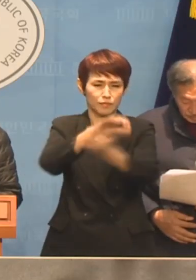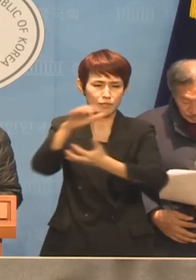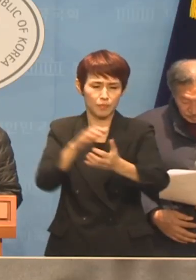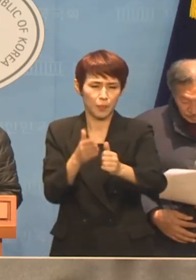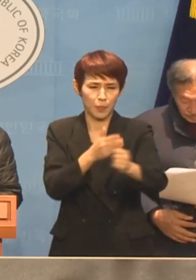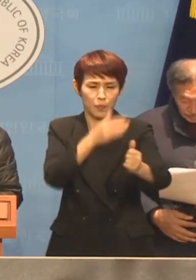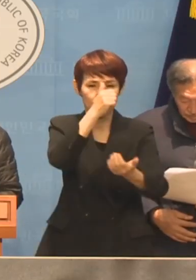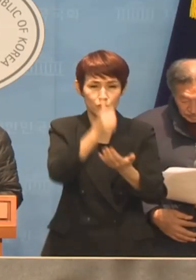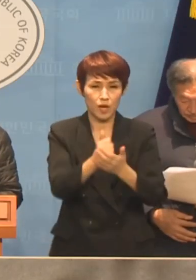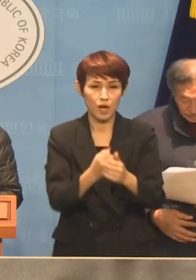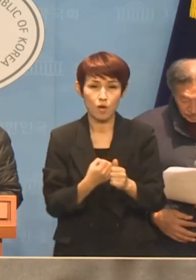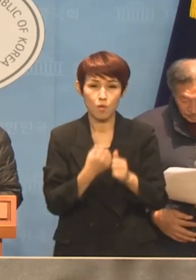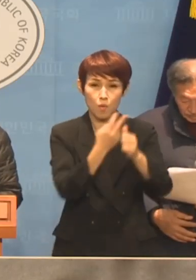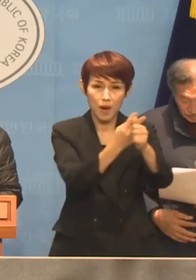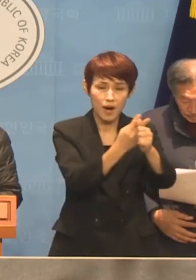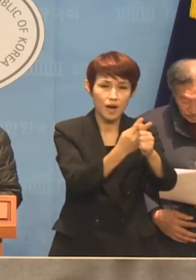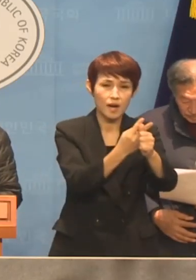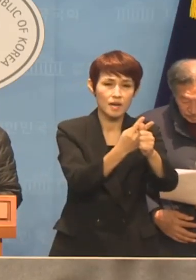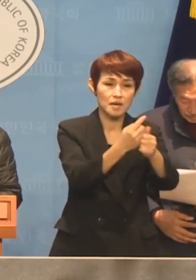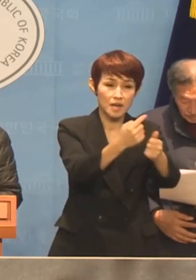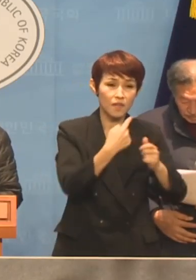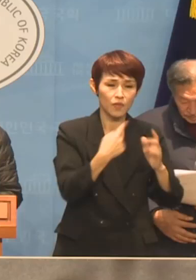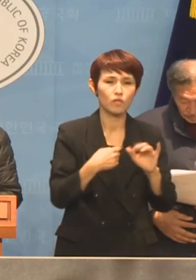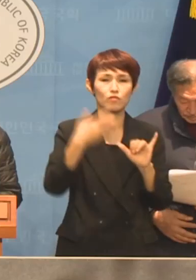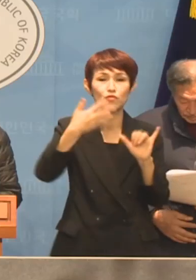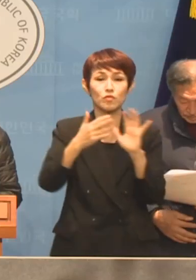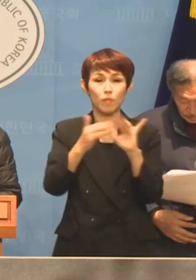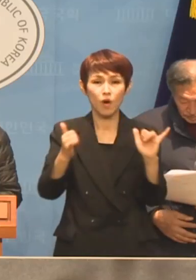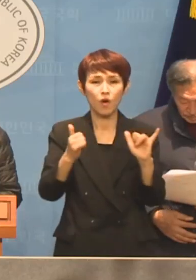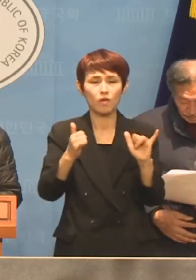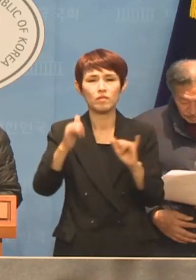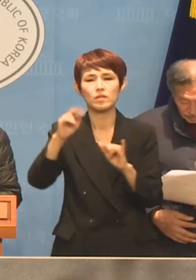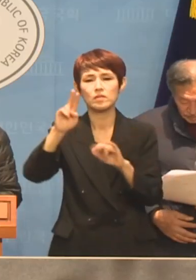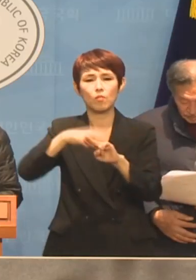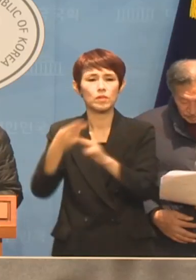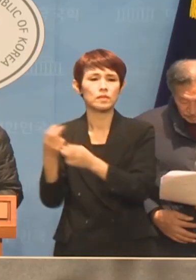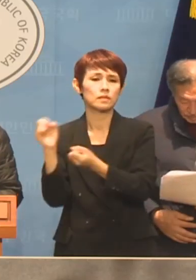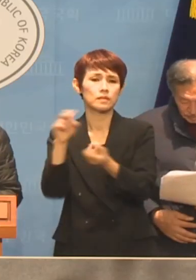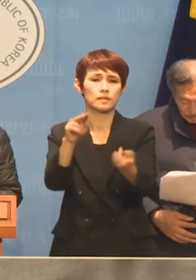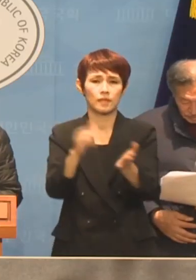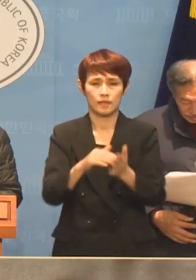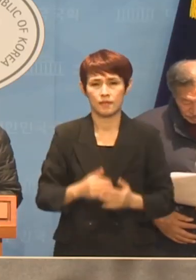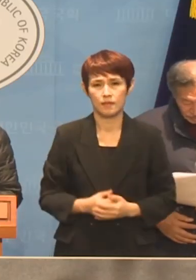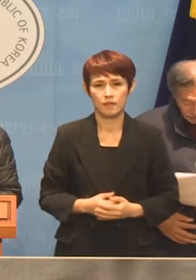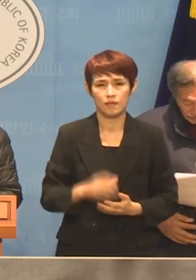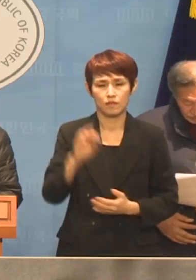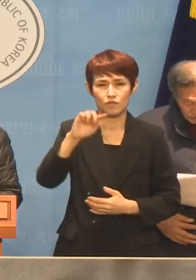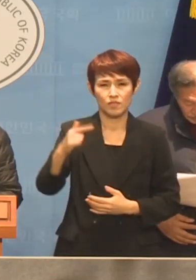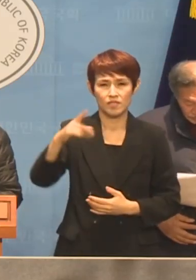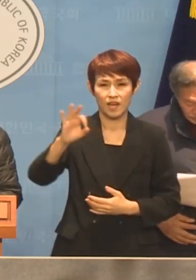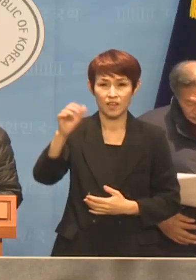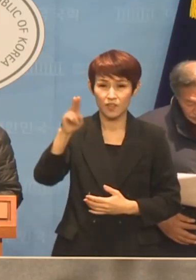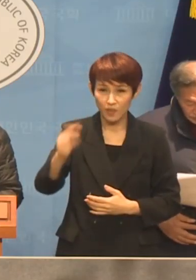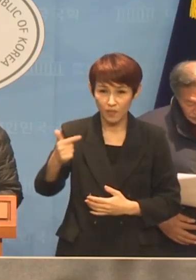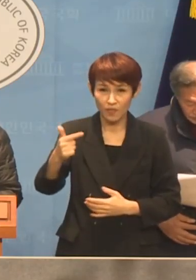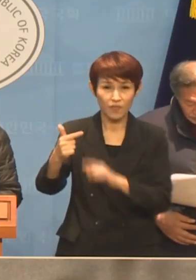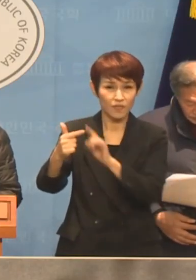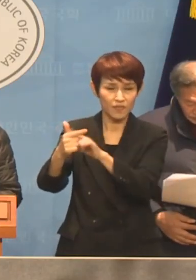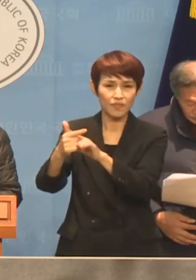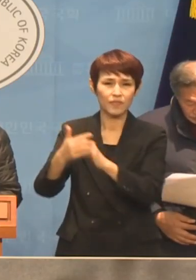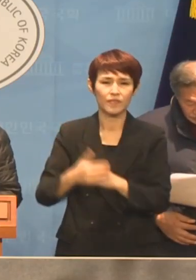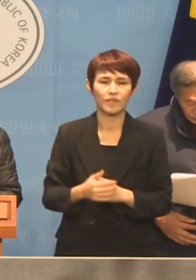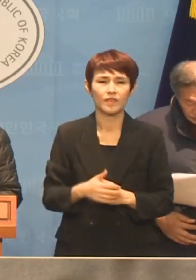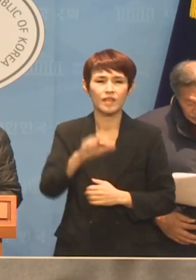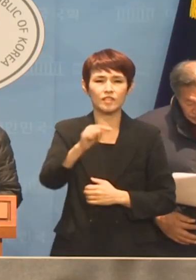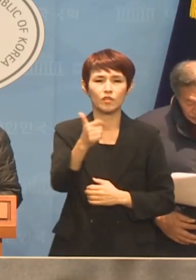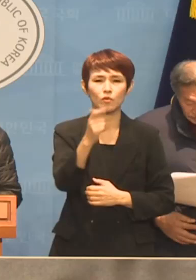고발당한 보수 유튜버들에게 설 선물을 보냈다. 윤상현 국회의원은 정광훈